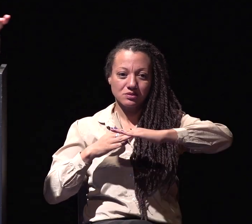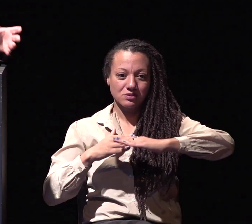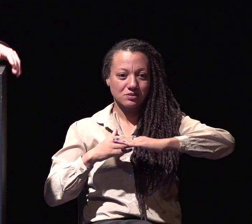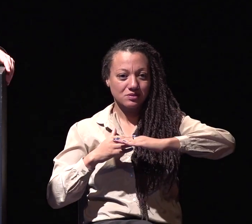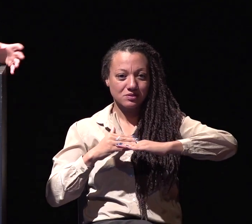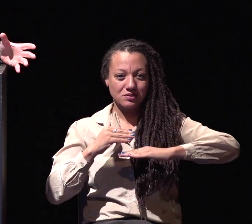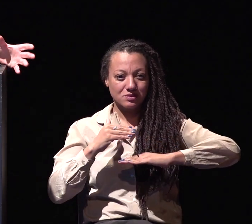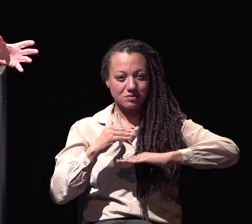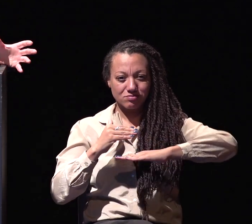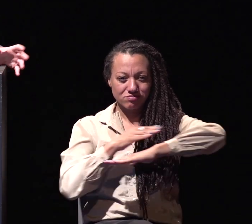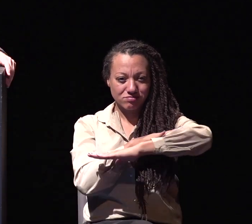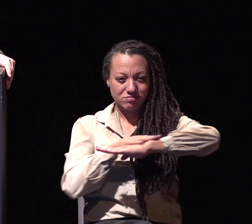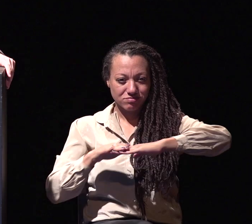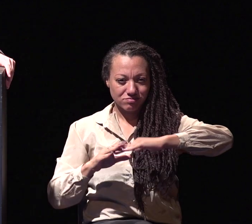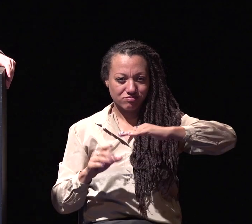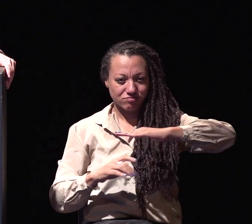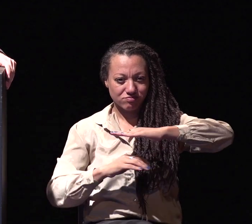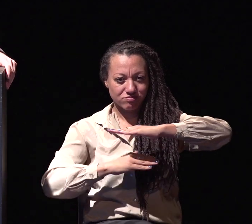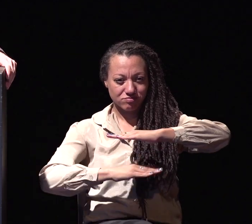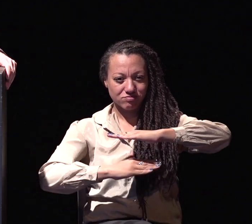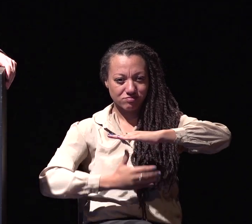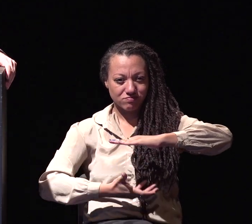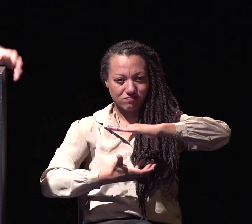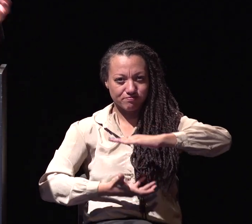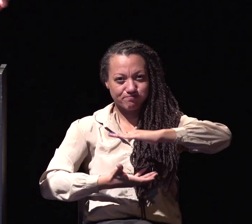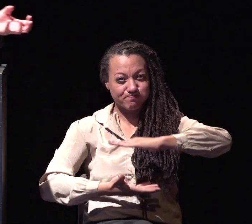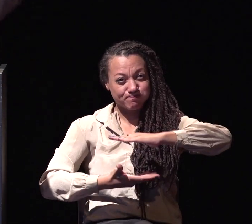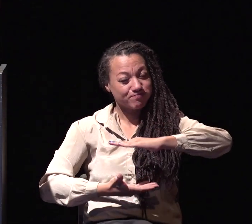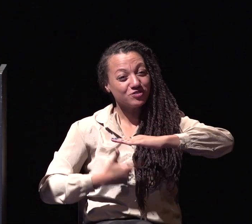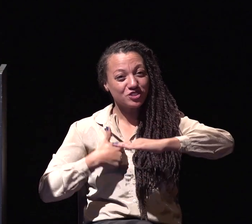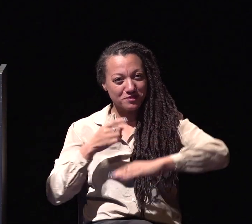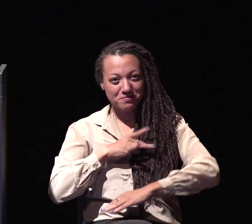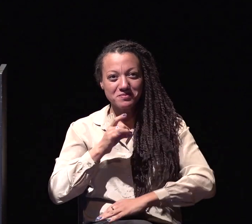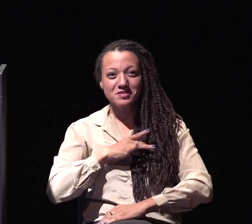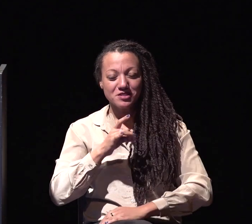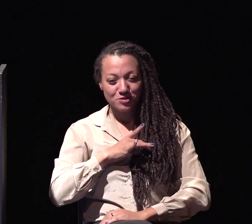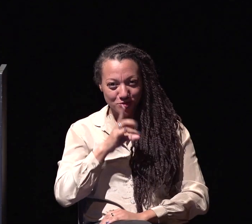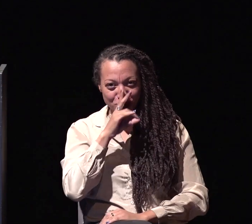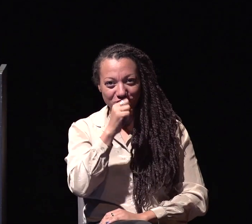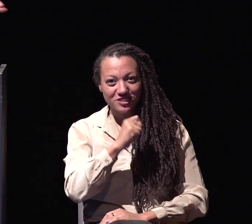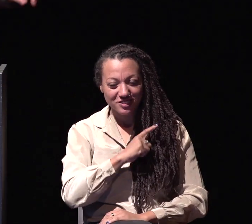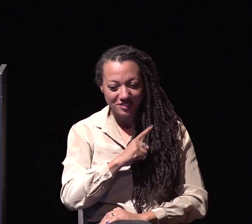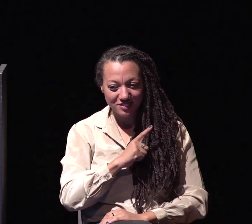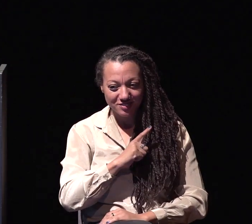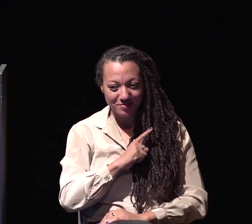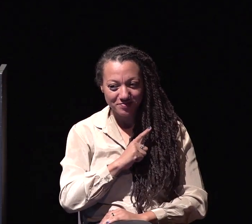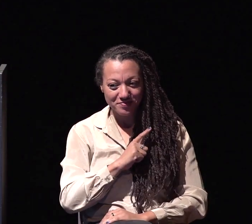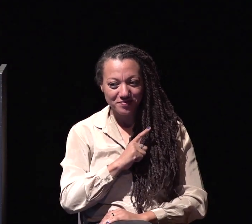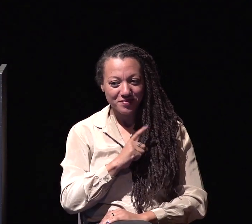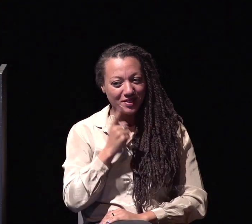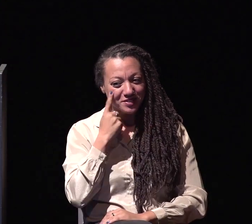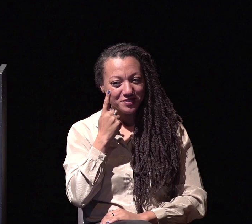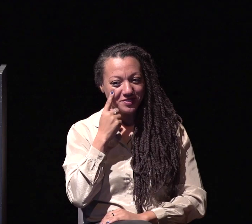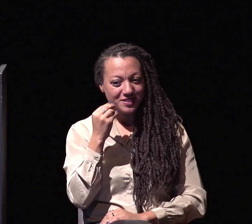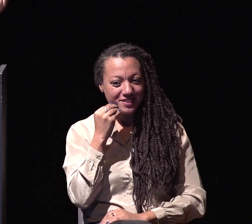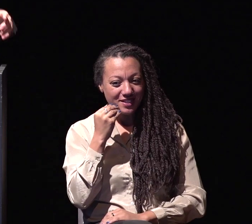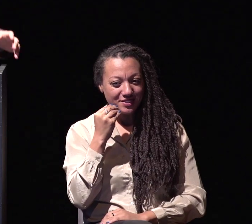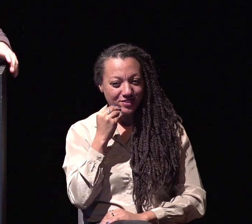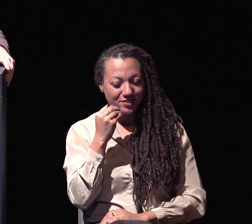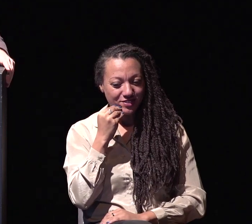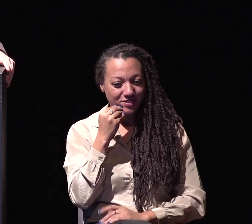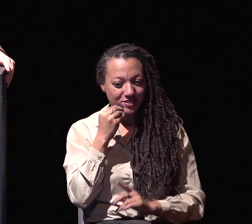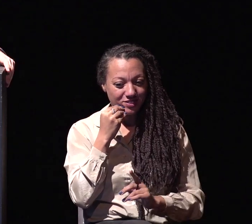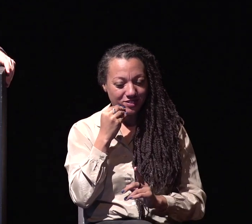estavam funcionando, então tinha um medo muito grande. No final, a gente voltou e fez esse teste, que são essas linhazinhas azuis,